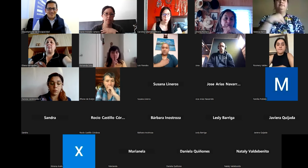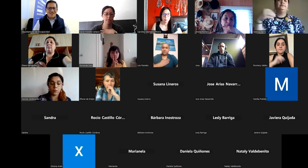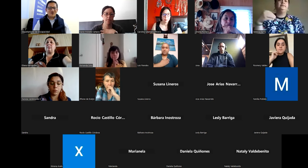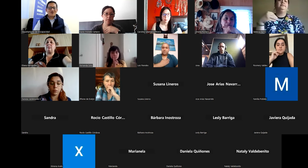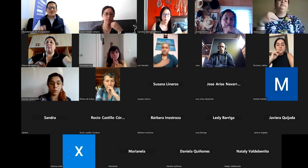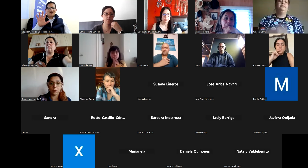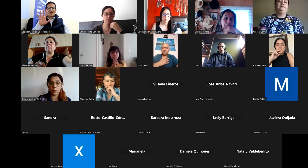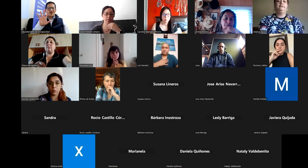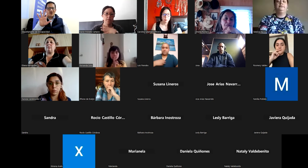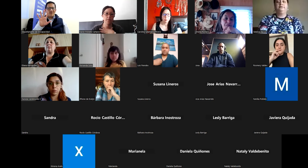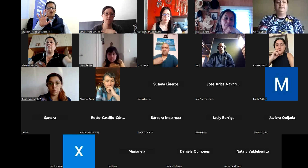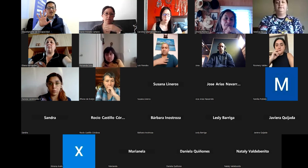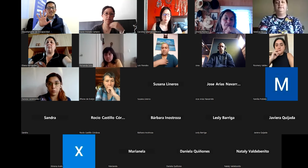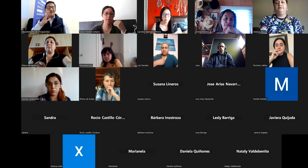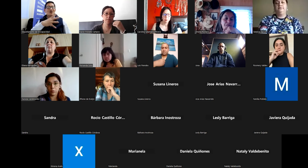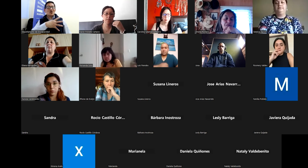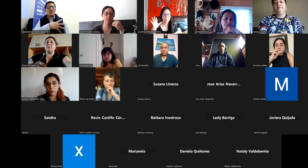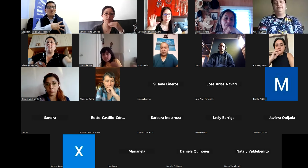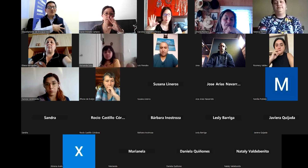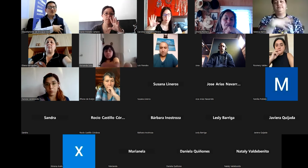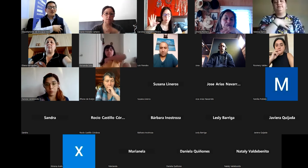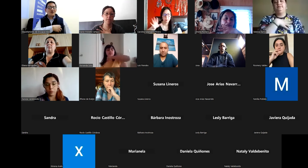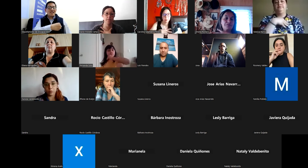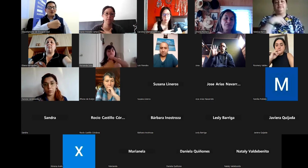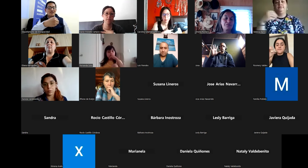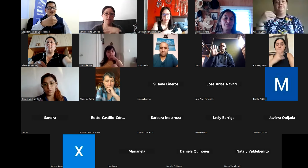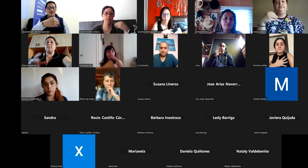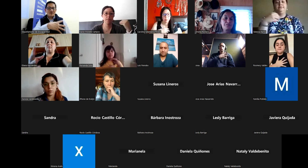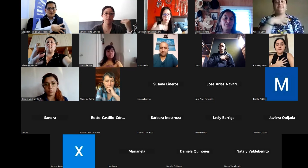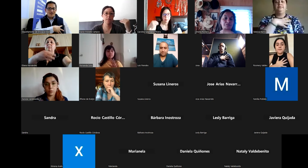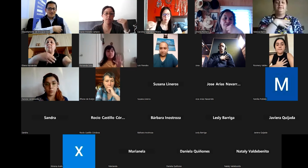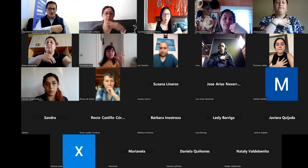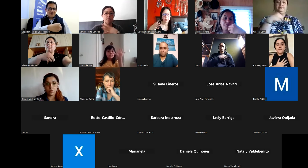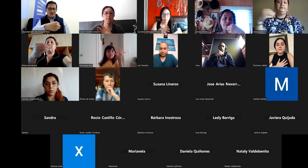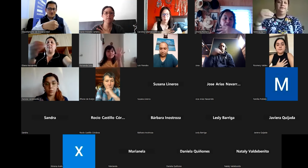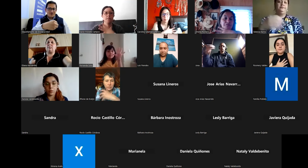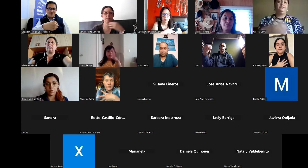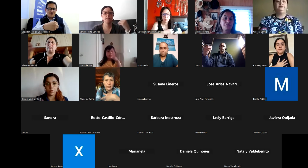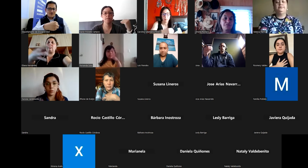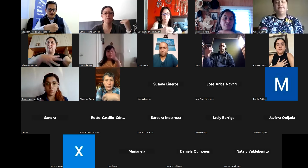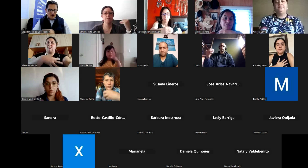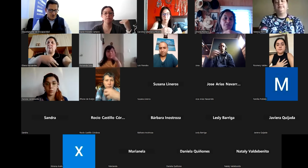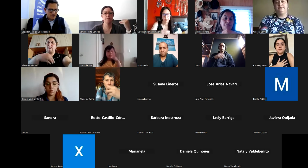hijo con la mano activa nos tomamos el pecho y lo estiramos cierto hijos muy bien